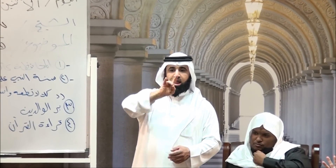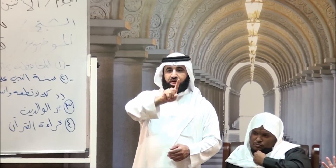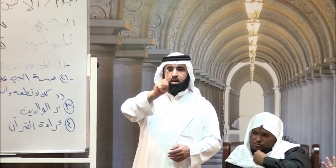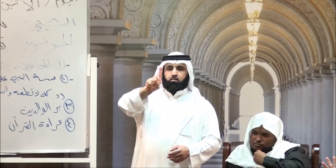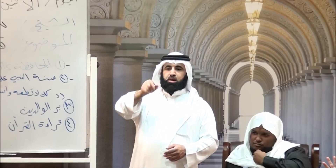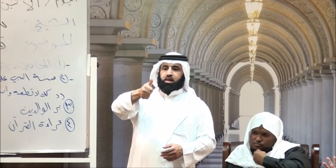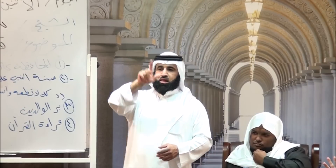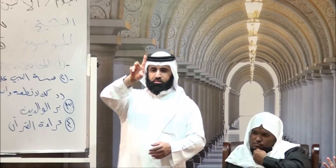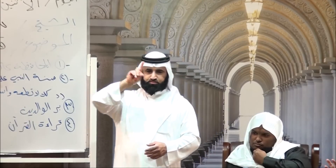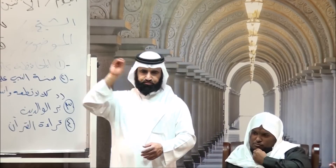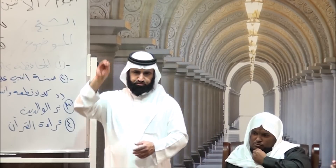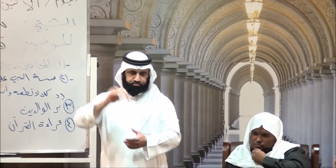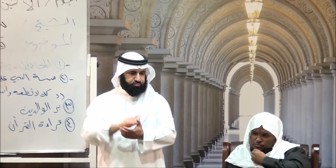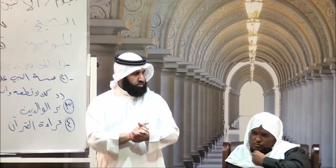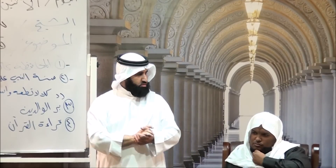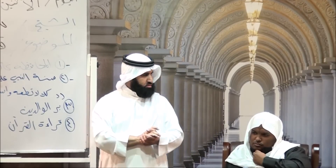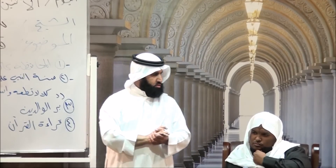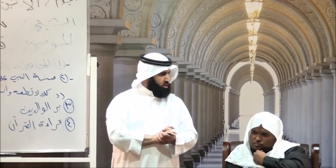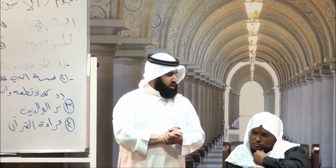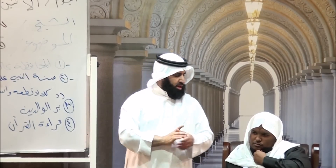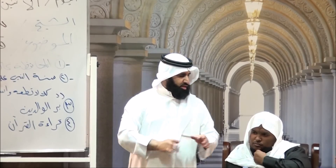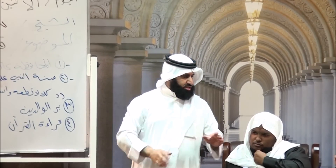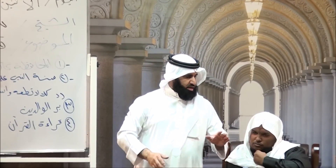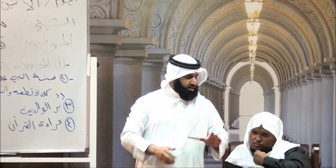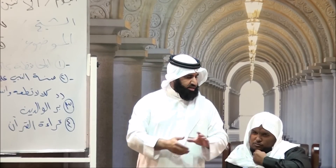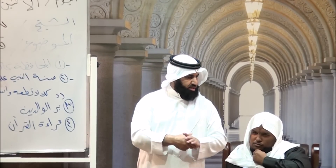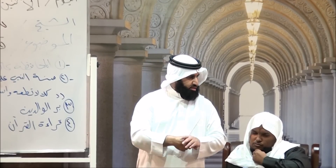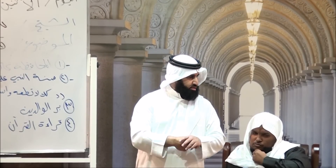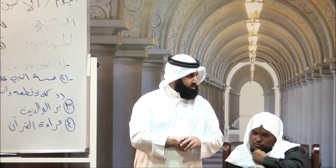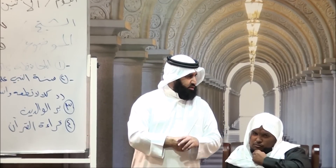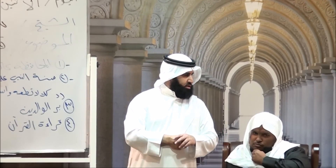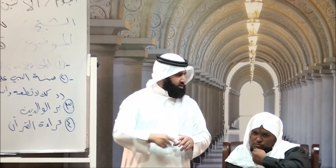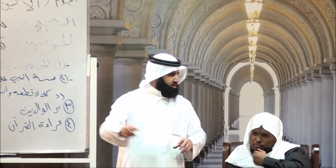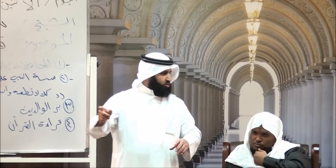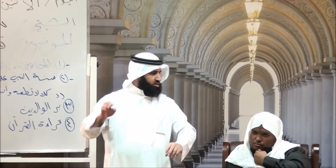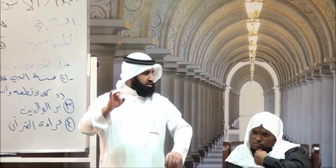بن قيس أبو موسى الأشعري، قال يا أبا موسى